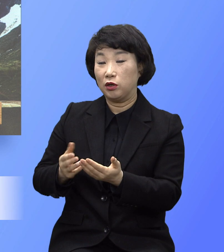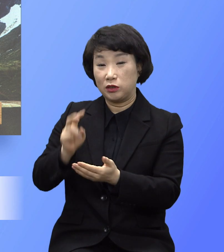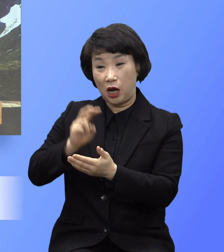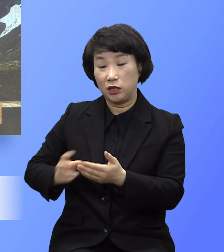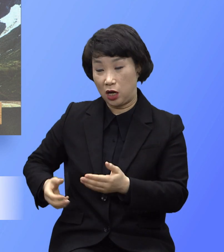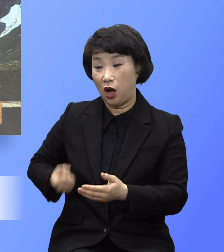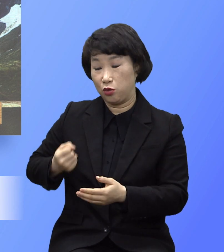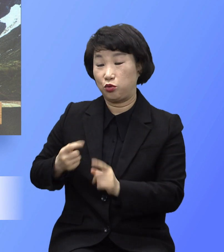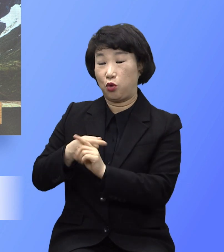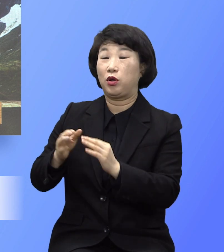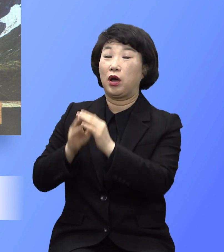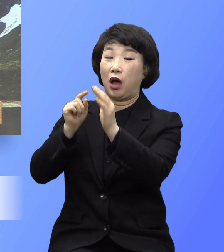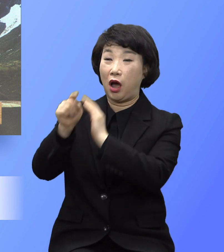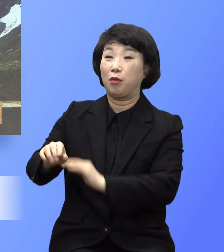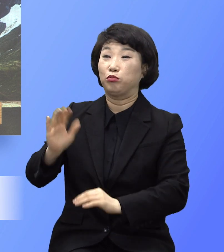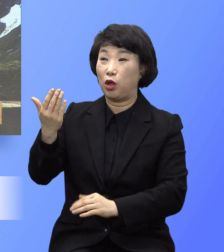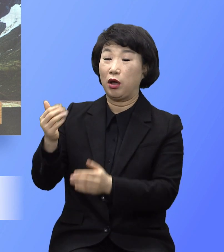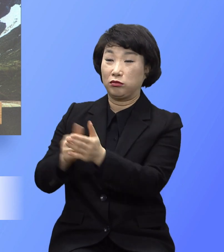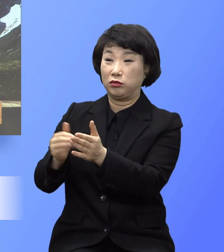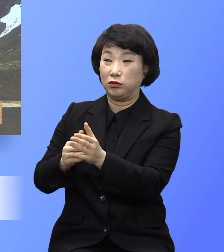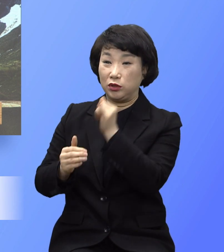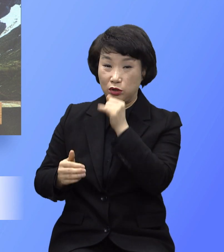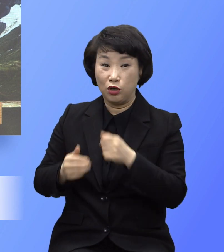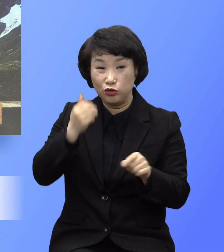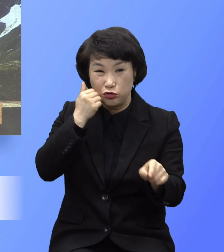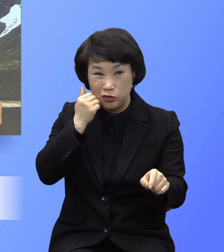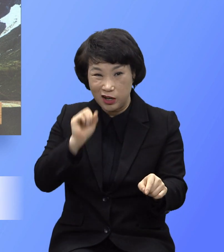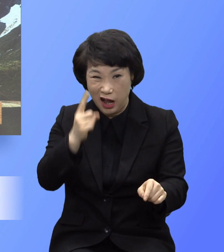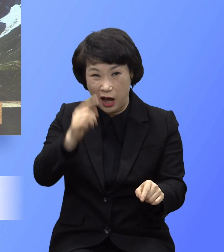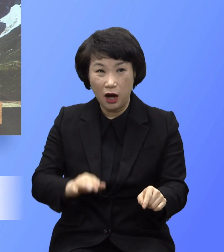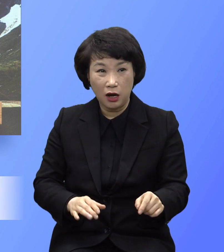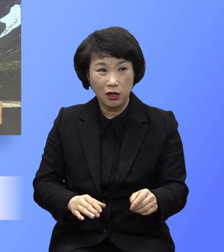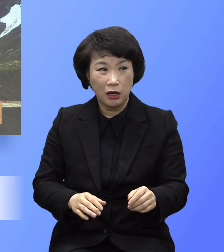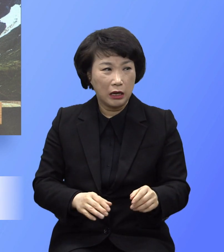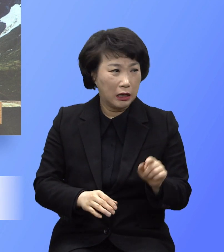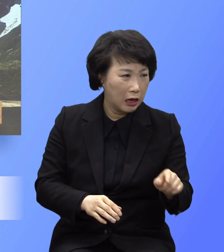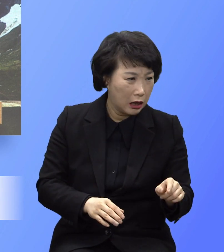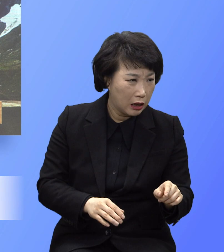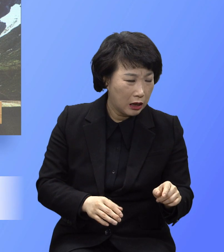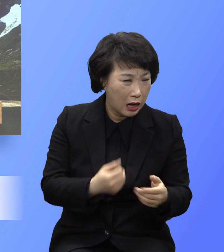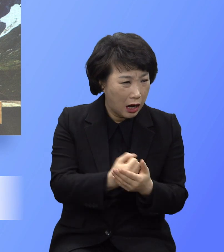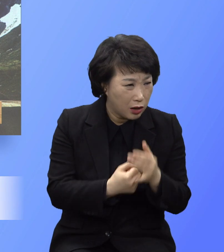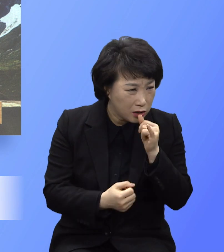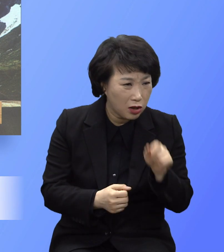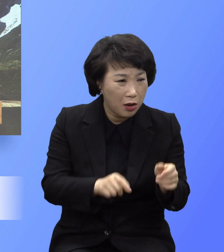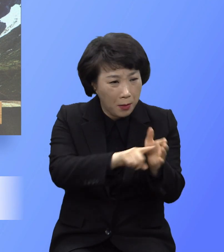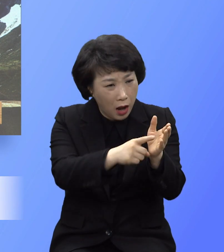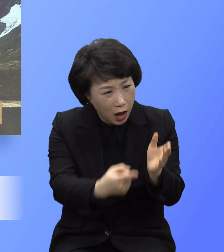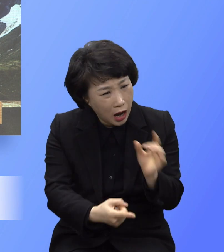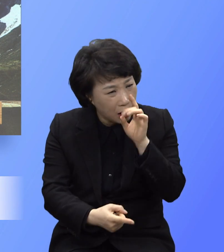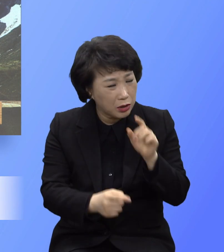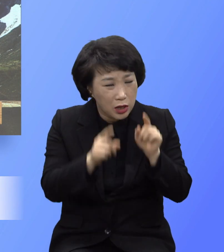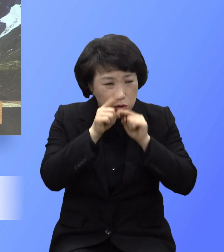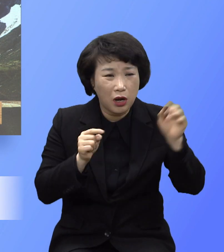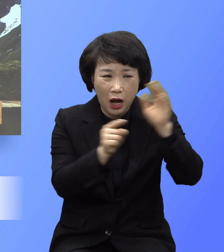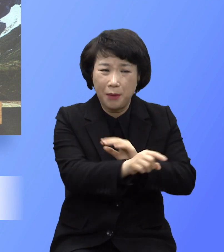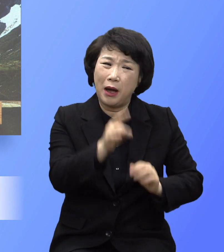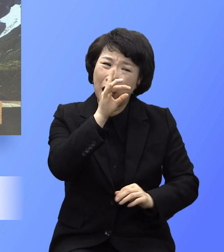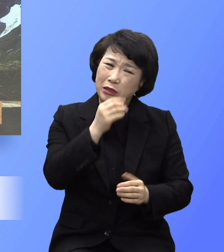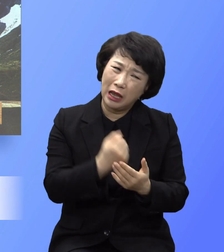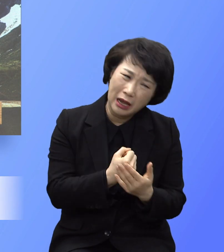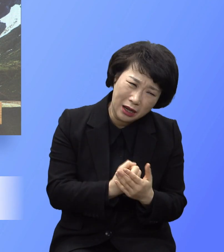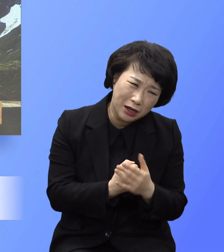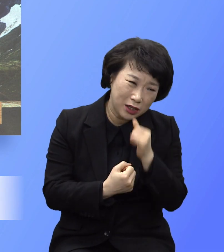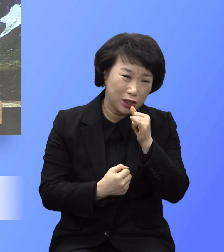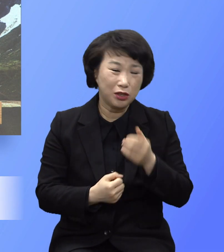교회 가면 되지 뭐. 나는 누구 때문에 애가 타. 그 사람 믿음에 떨어져서 지옥 갈까 봐 애가